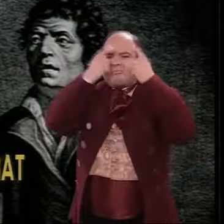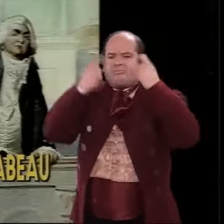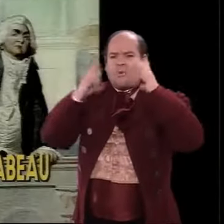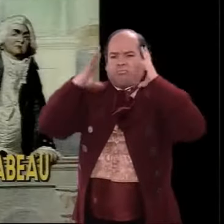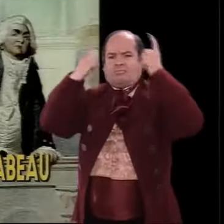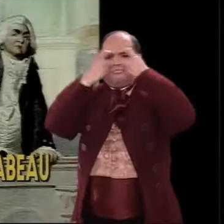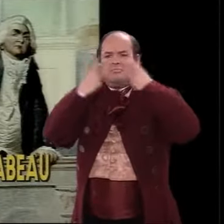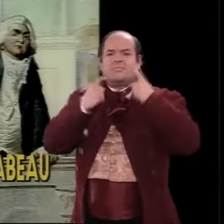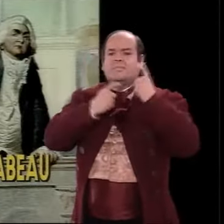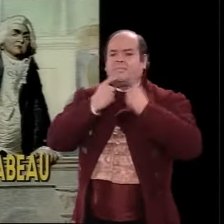Mirabeau.